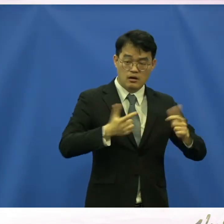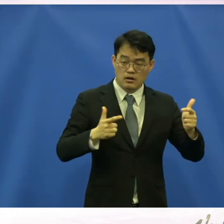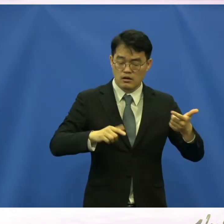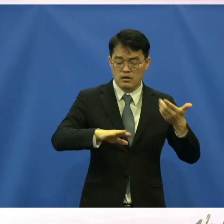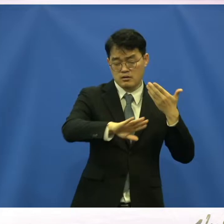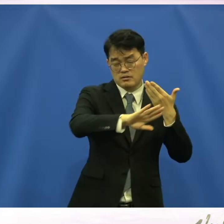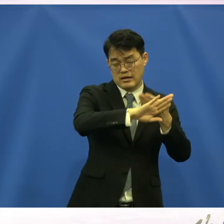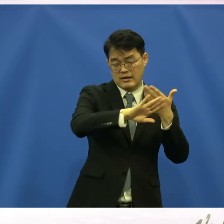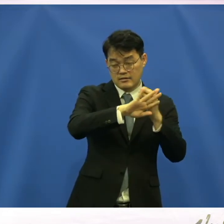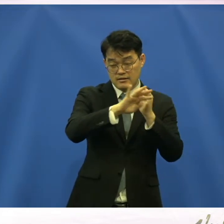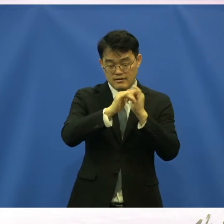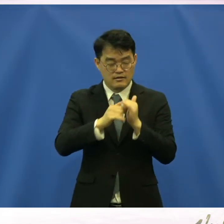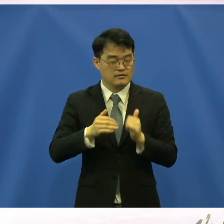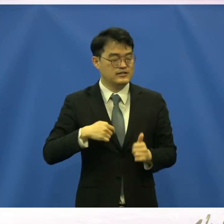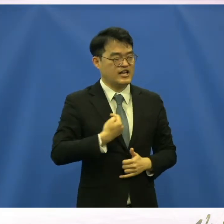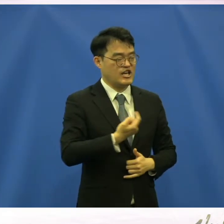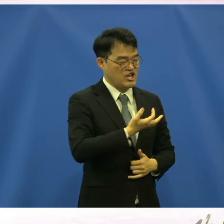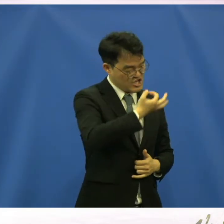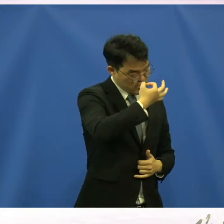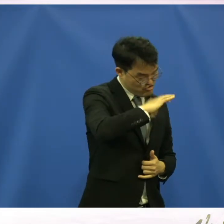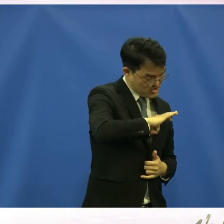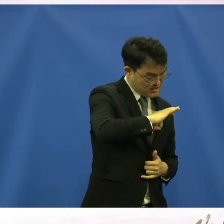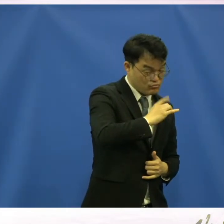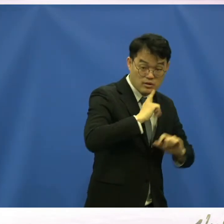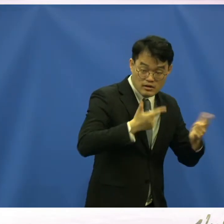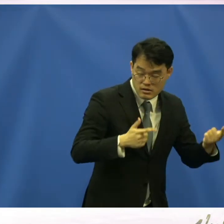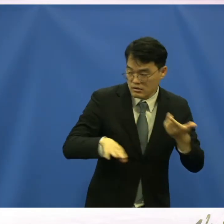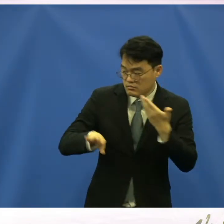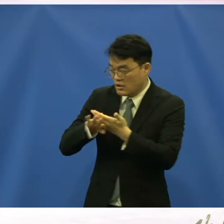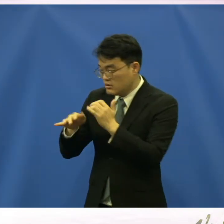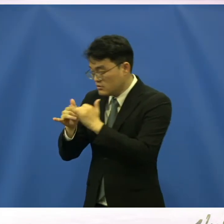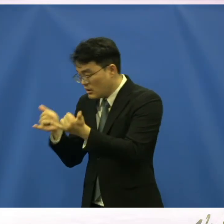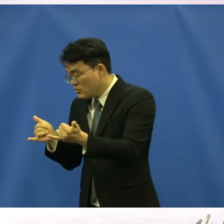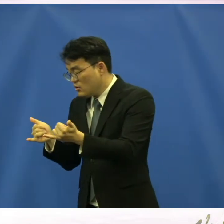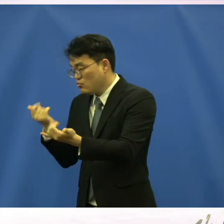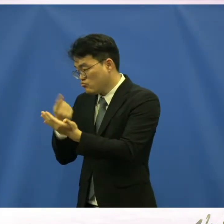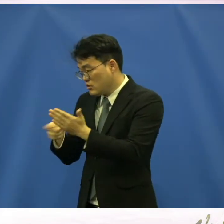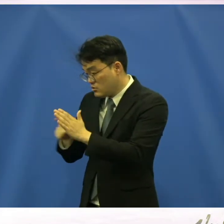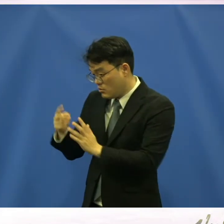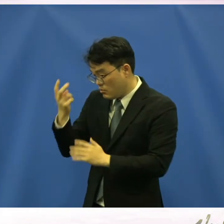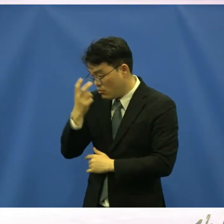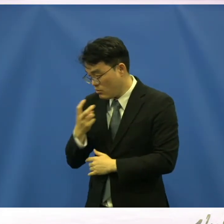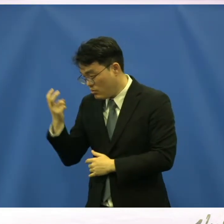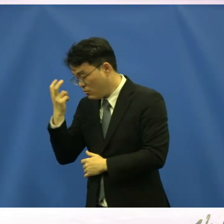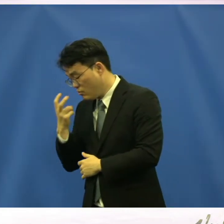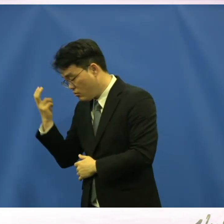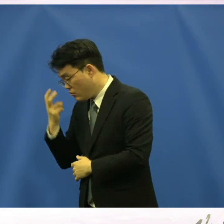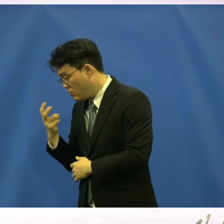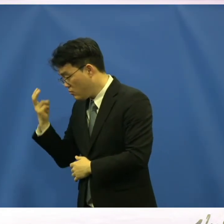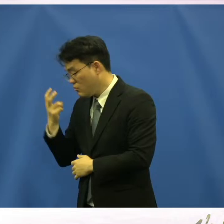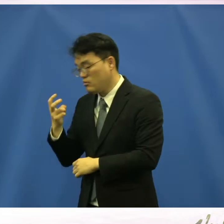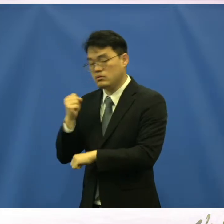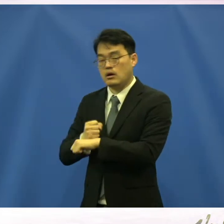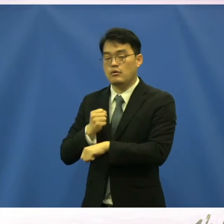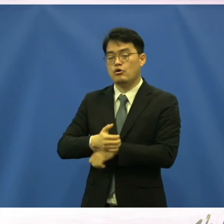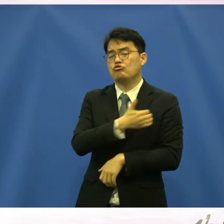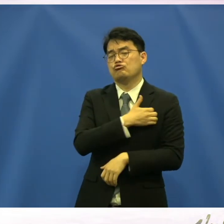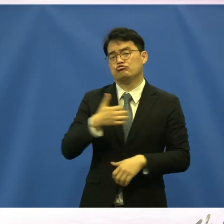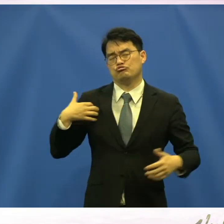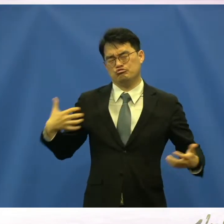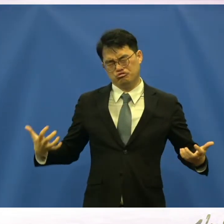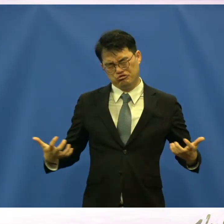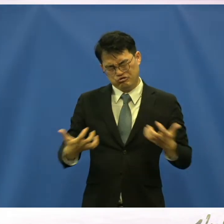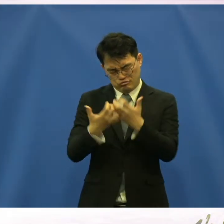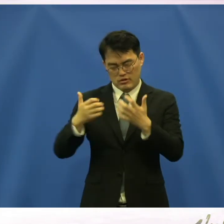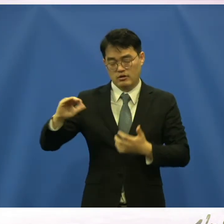돌아보아 나의 기쁨을 충만하게 하라. 이 충만은 뭐예요, 여러분? 2%의 부족이 없어요. 넘쳐